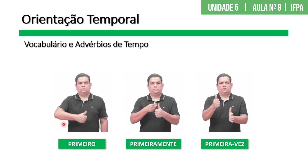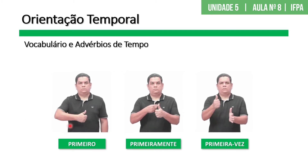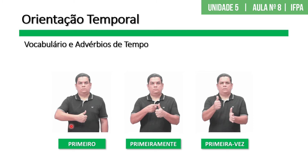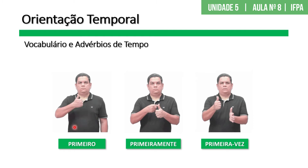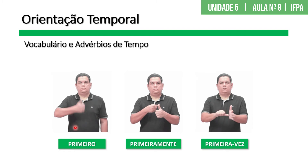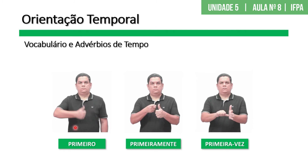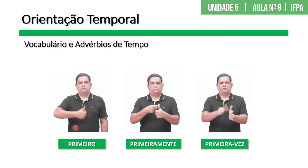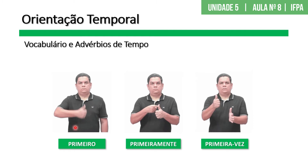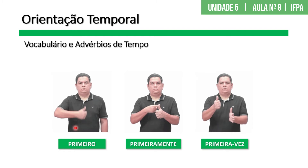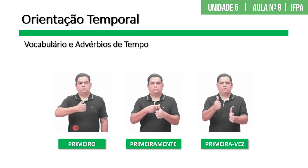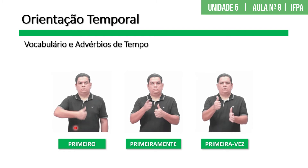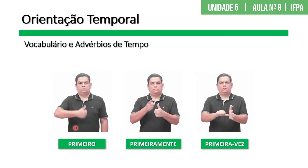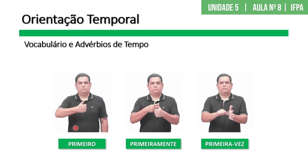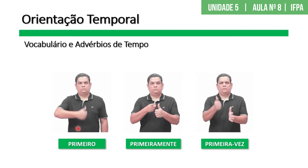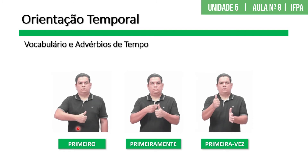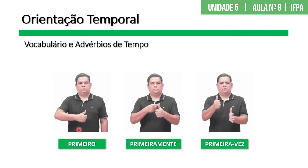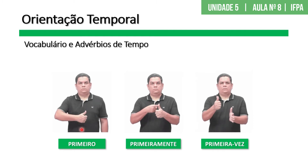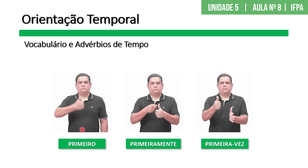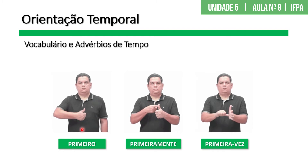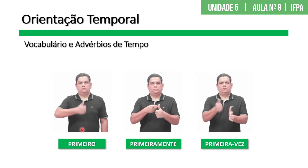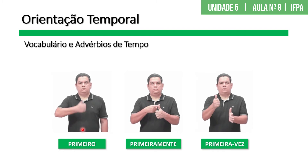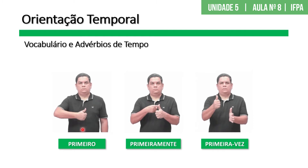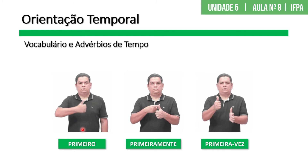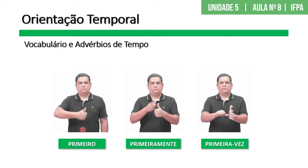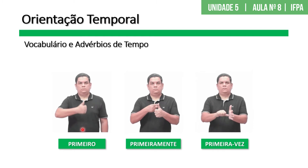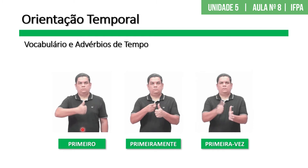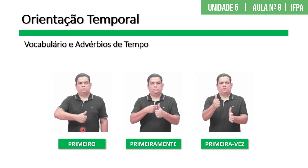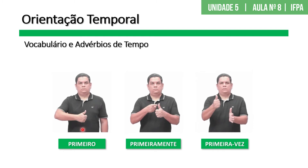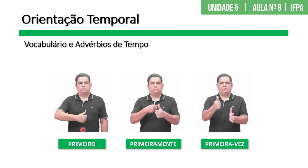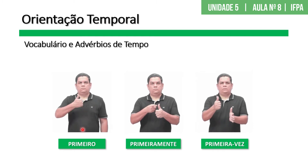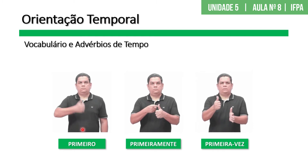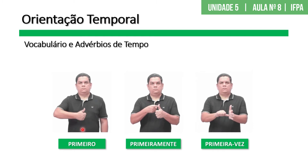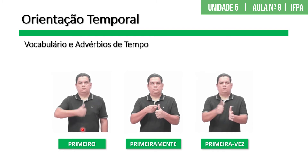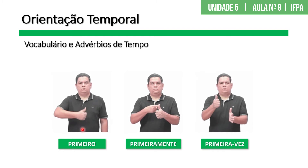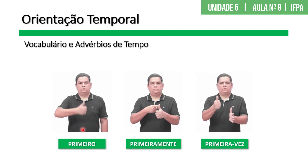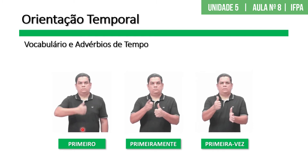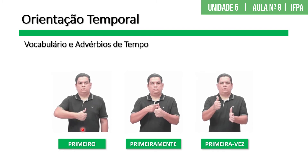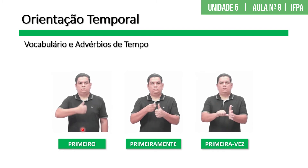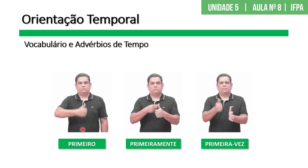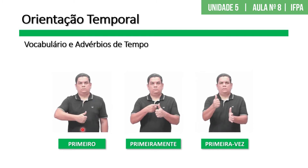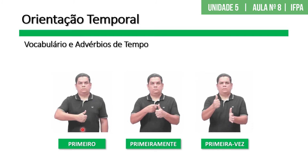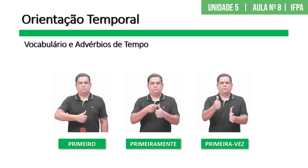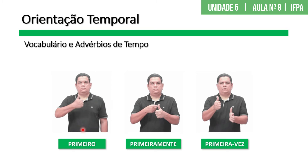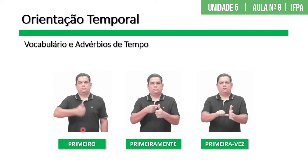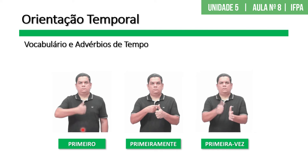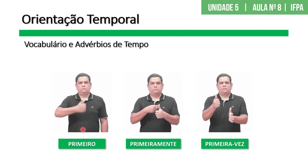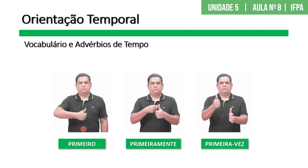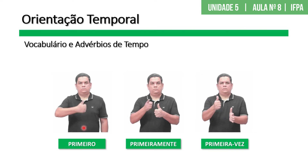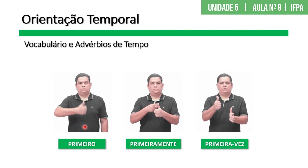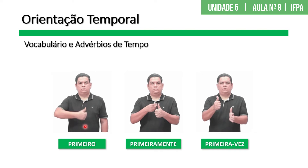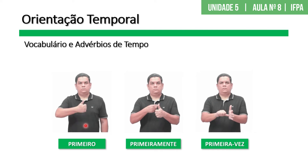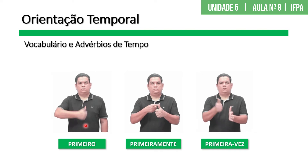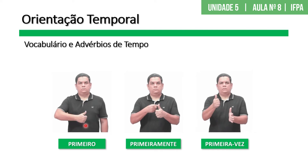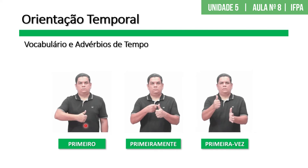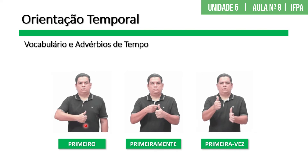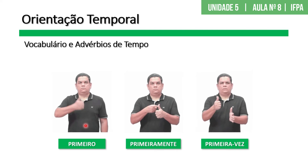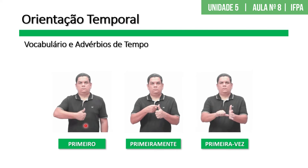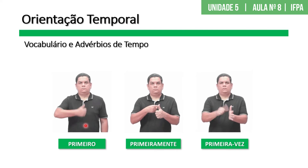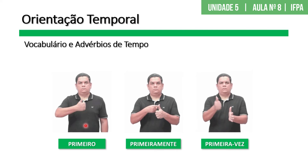tá? Que é o primeiro, né? Primeiro, esse sinal a gente já conhece. tá? Mas palavras, vamos dizer assim,